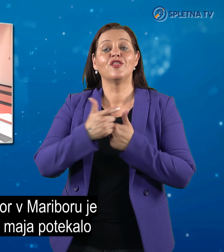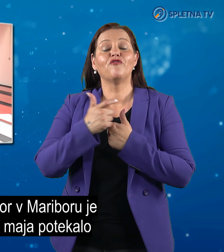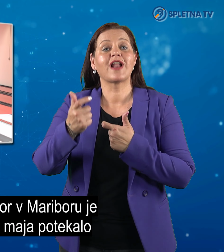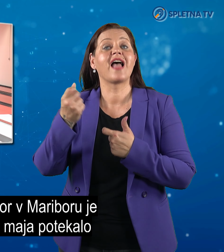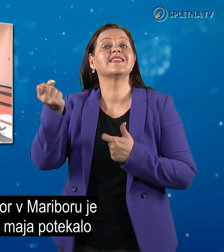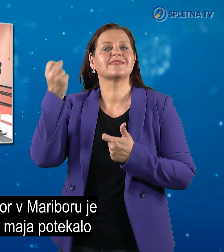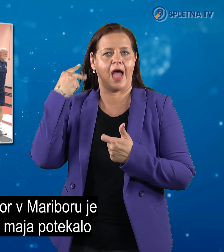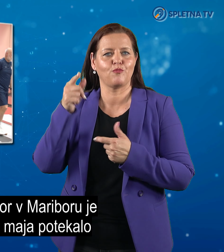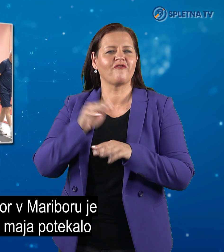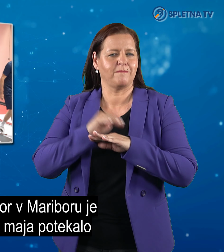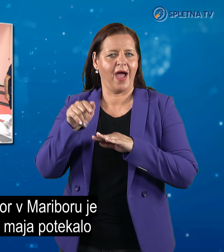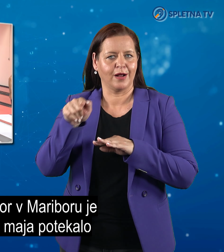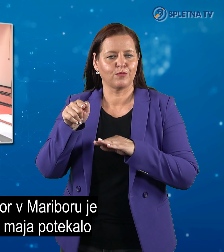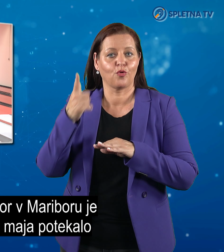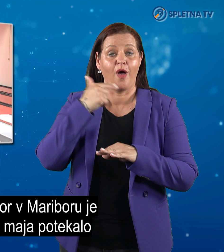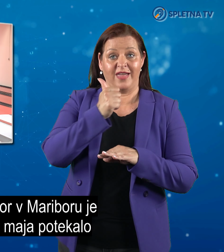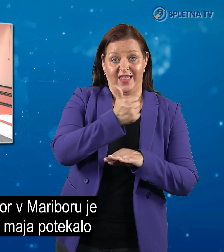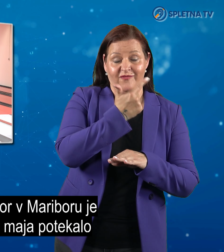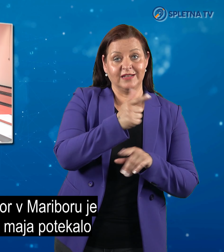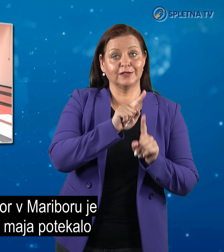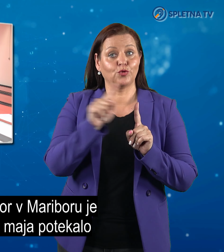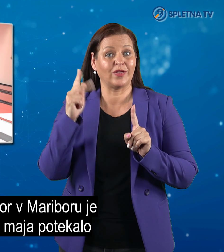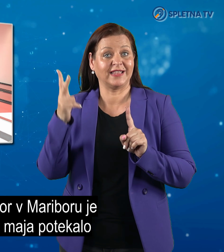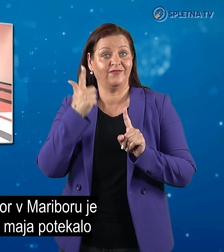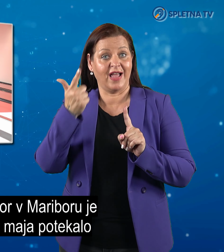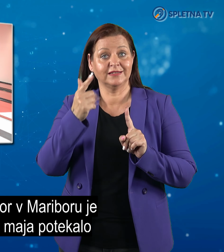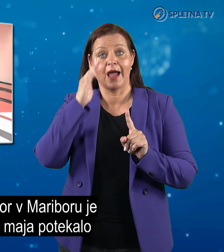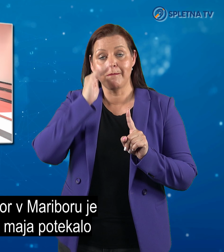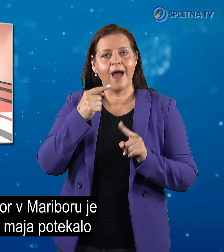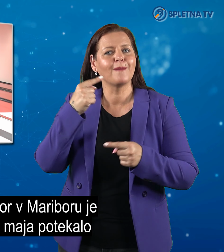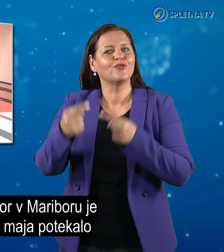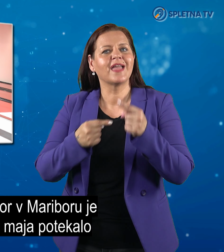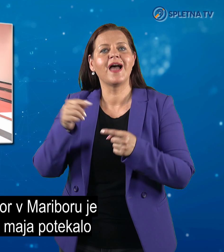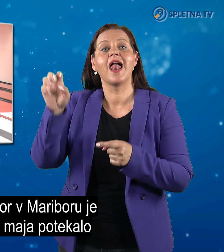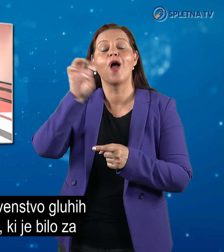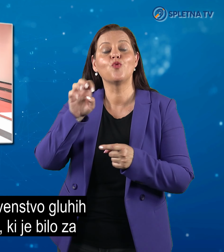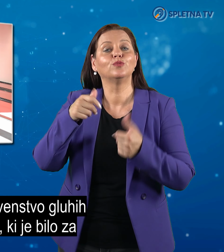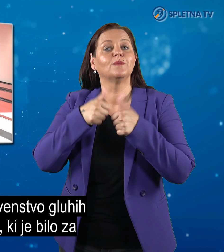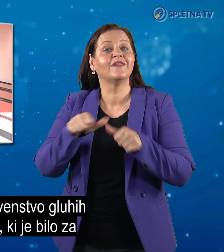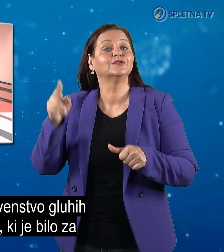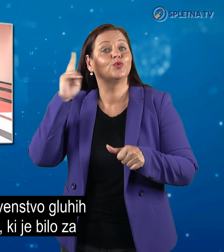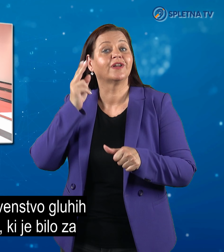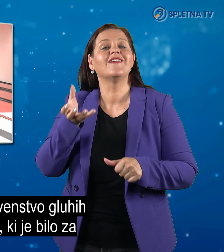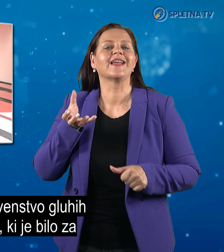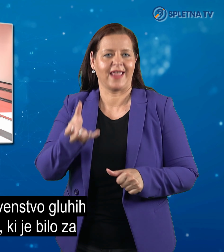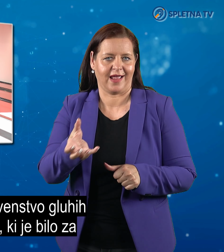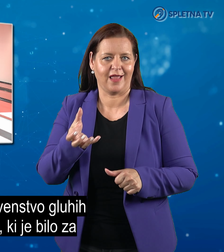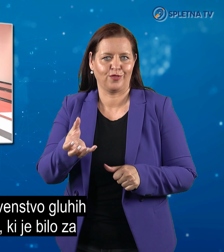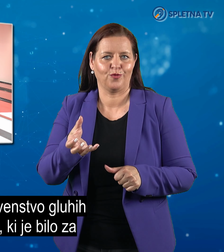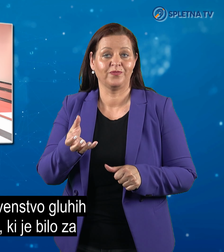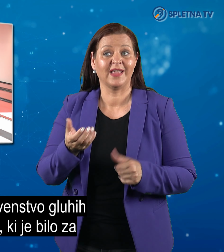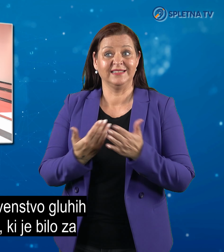V dvorani Tabor v Mariboru je od 21. do 23. maja potekalo Evropsko prvenstvo gluhih